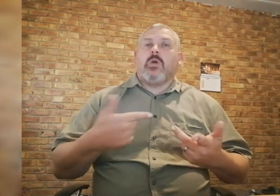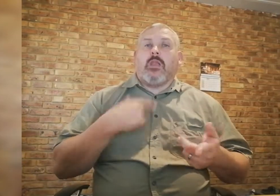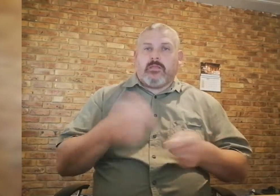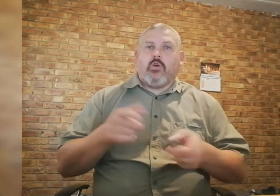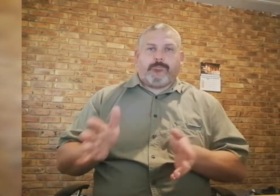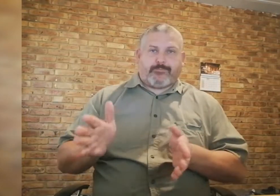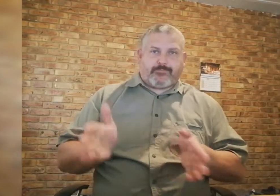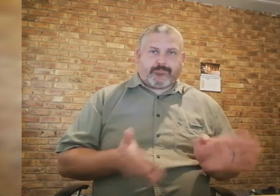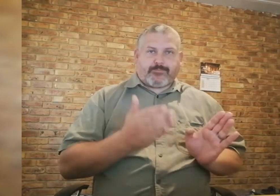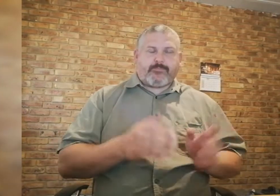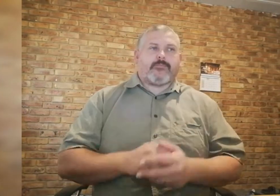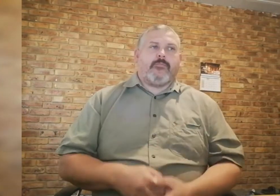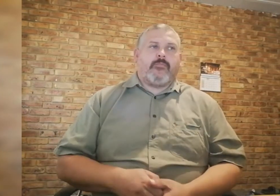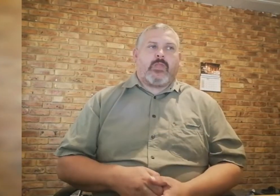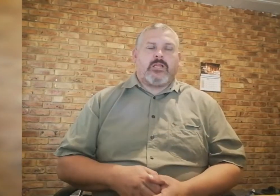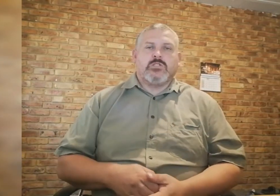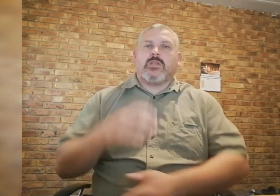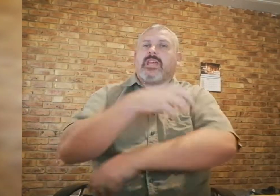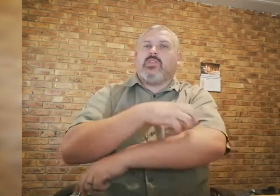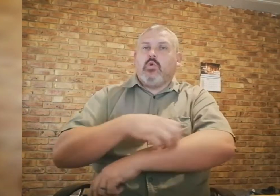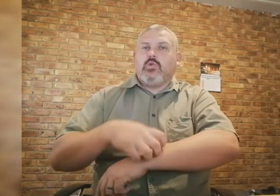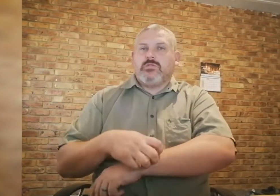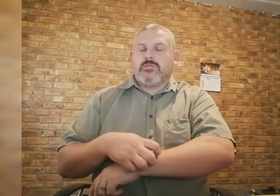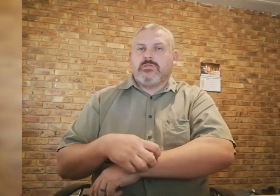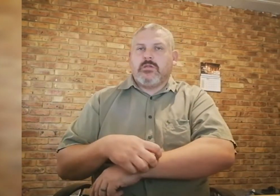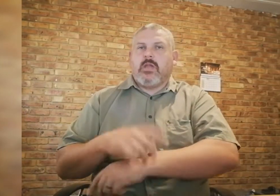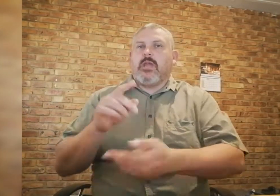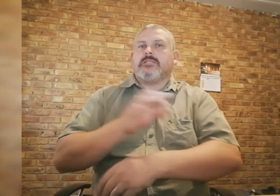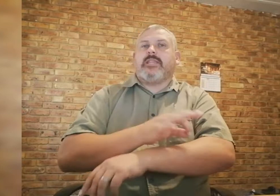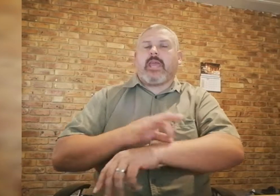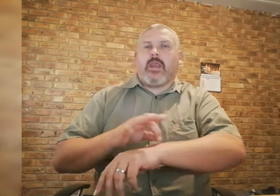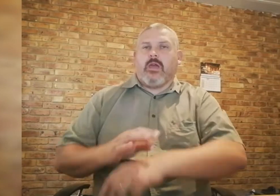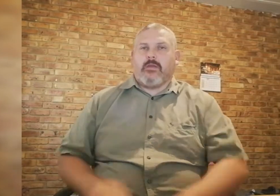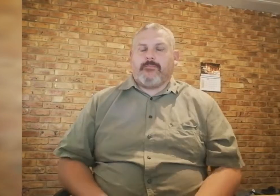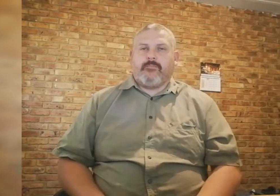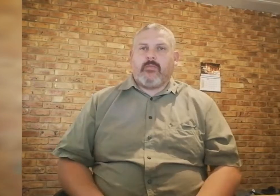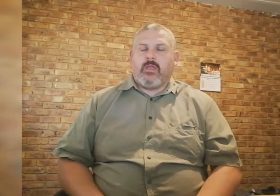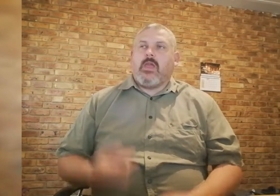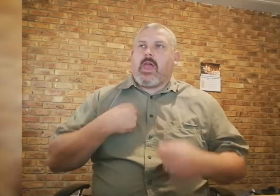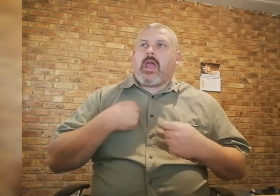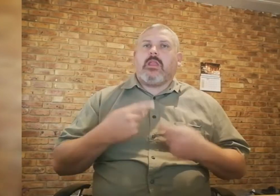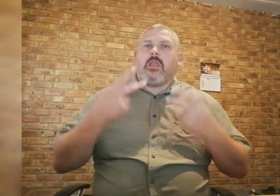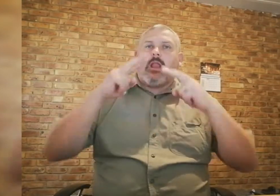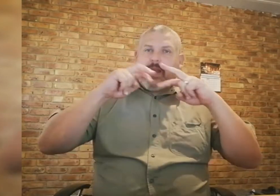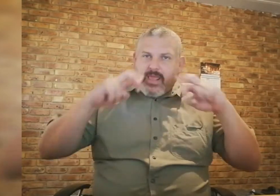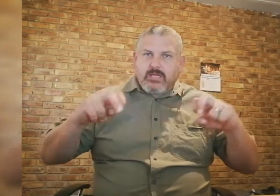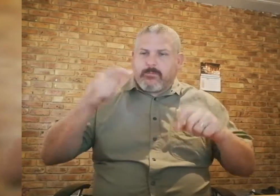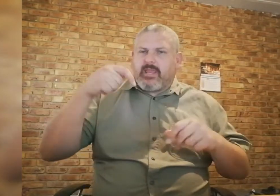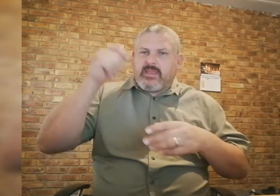So, nou, so tattoos, tekeninge. Ek het gaan lees, bietjie